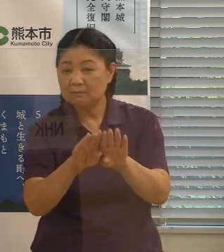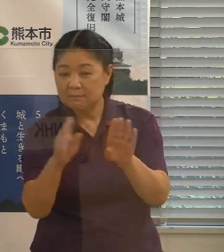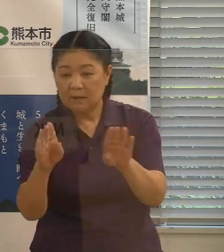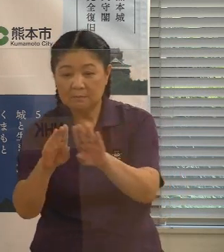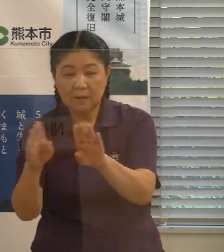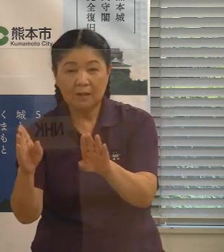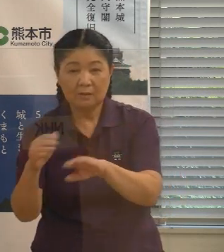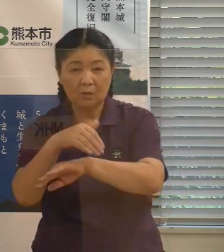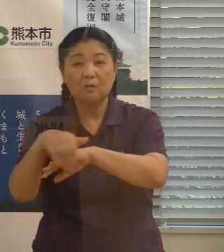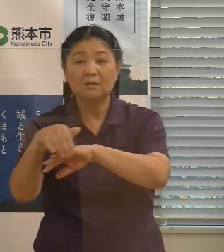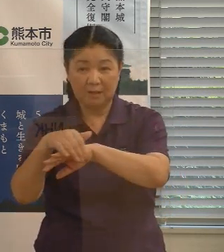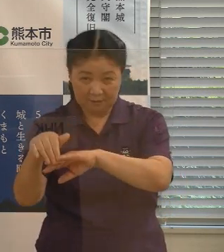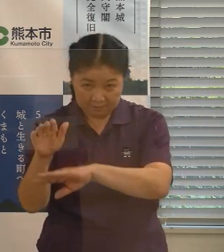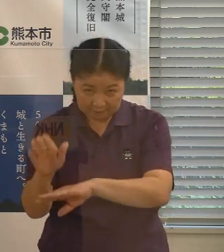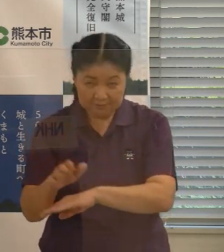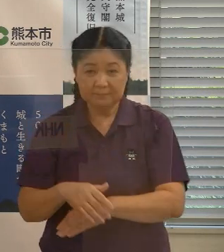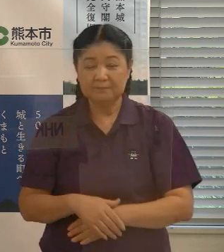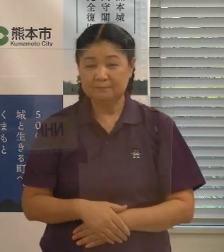っております。